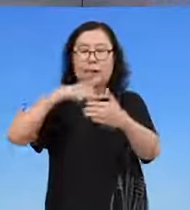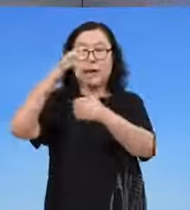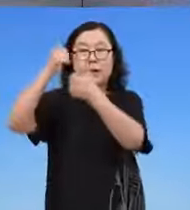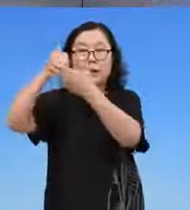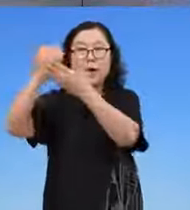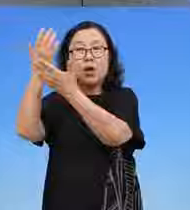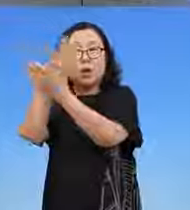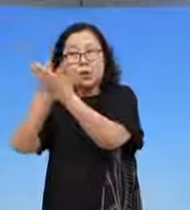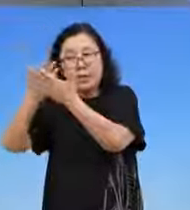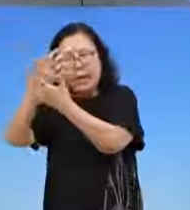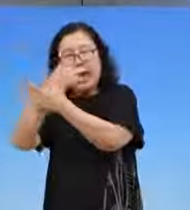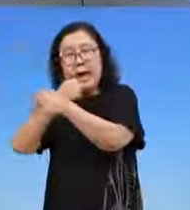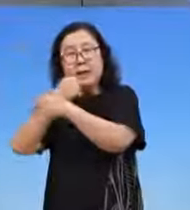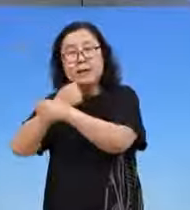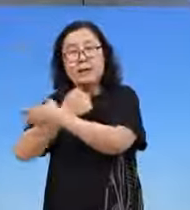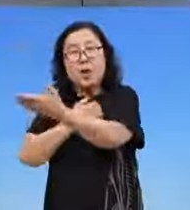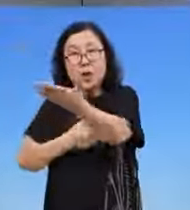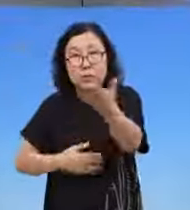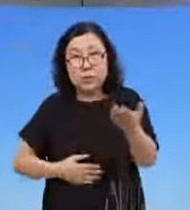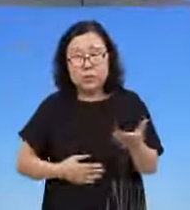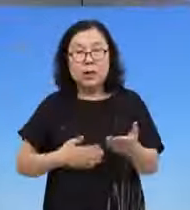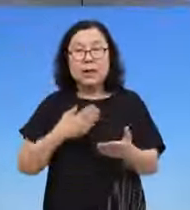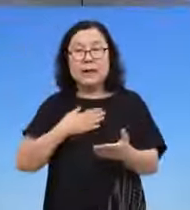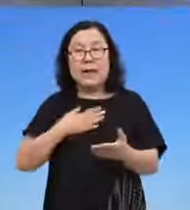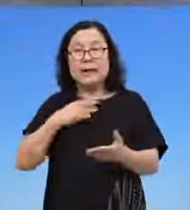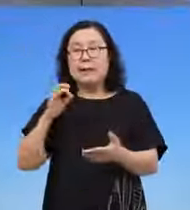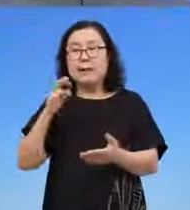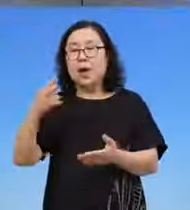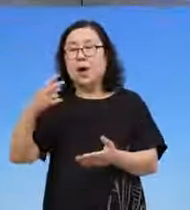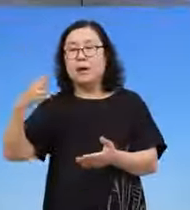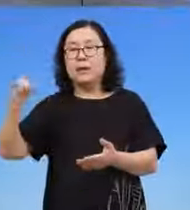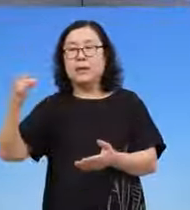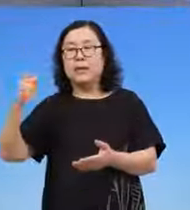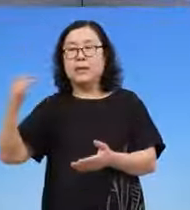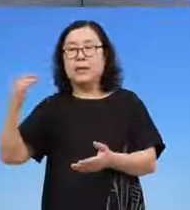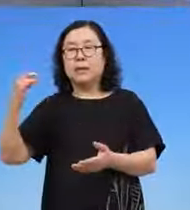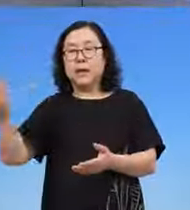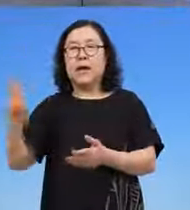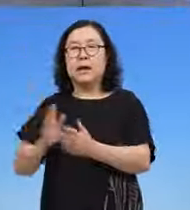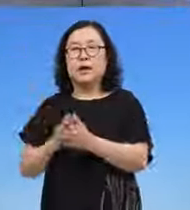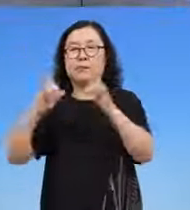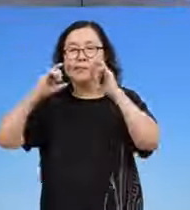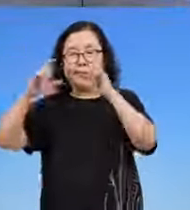여러분은 아니야, 나는 이제 여디디아야, 나는 이제 솔로몬 아니야.